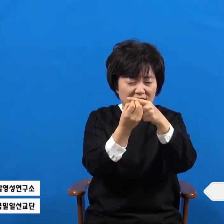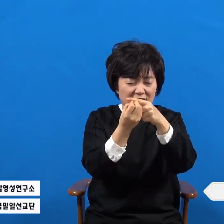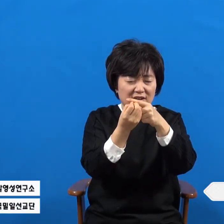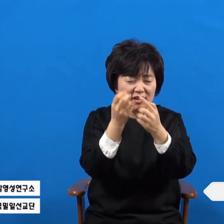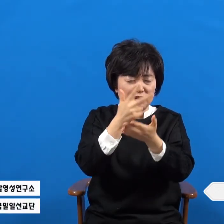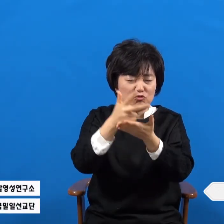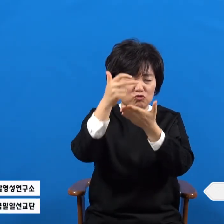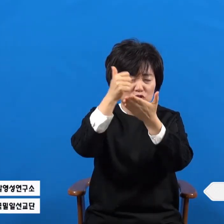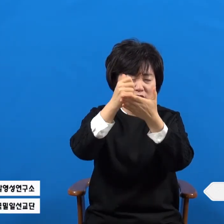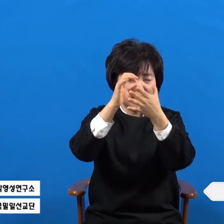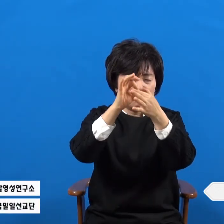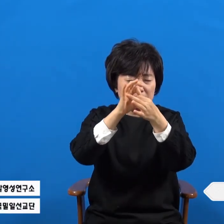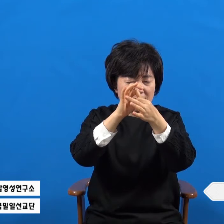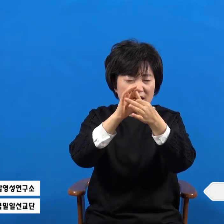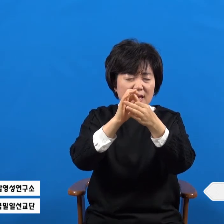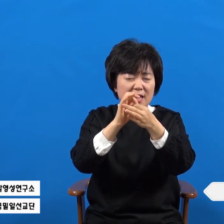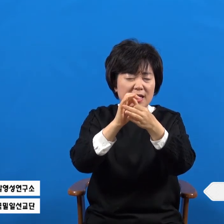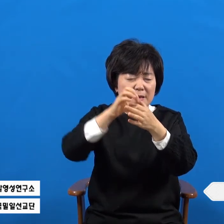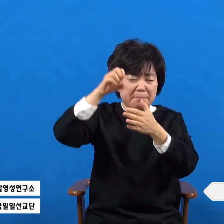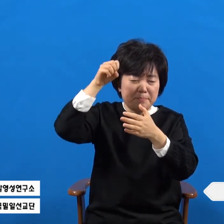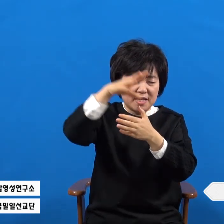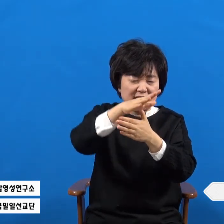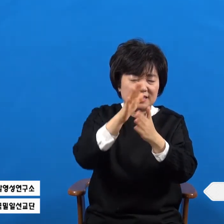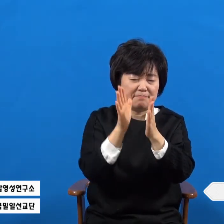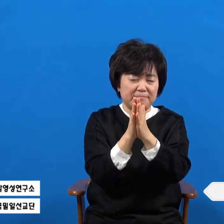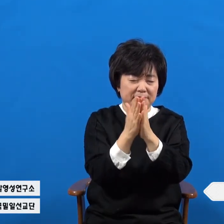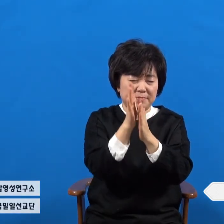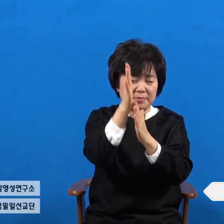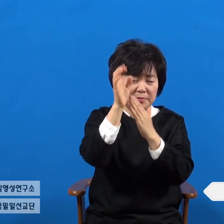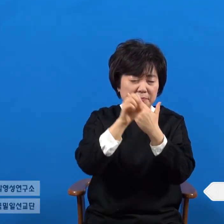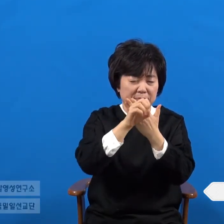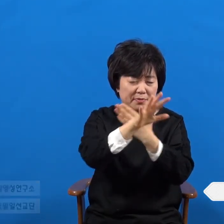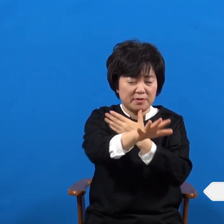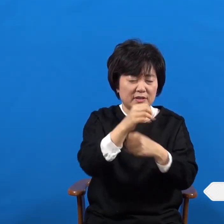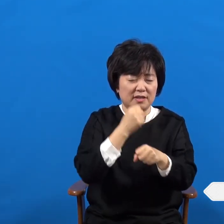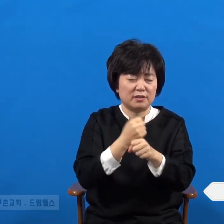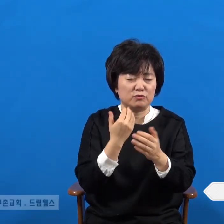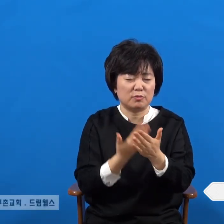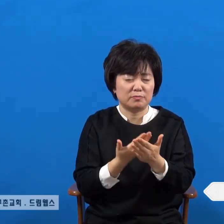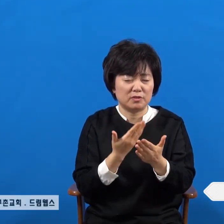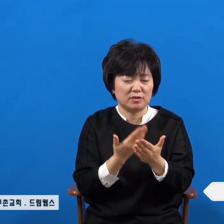땅이 되도록 주님 도와 주옵소서.